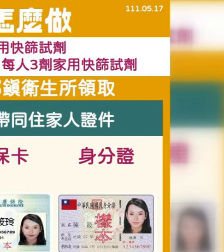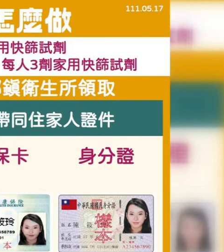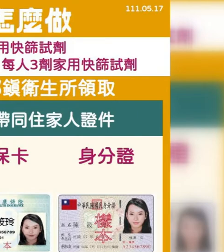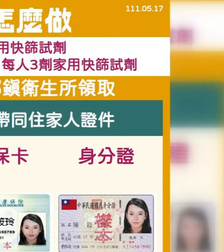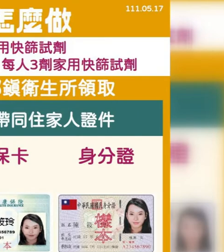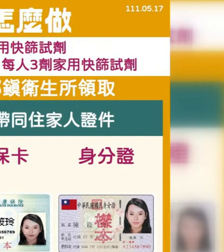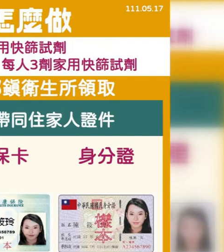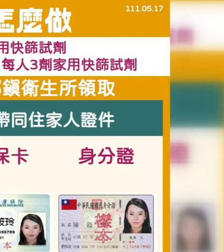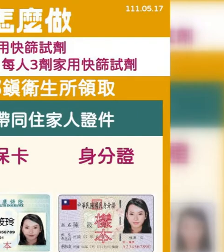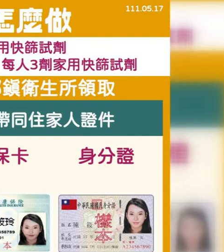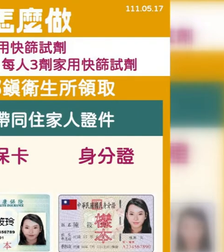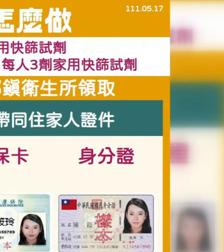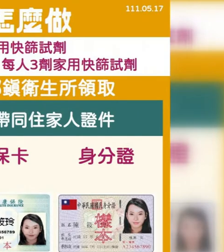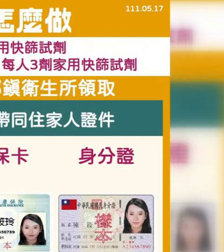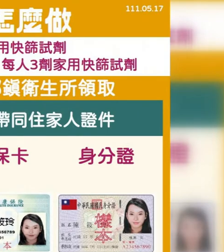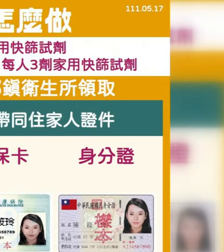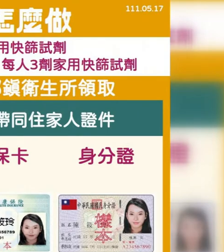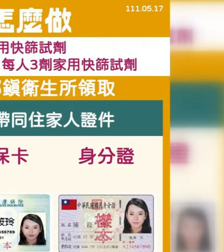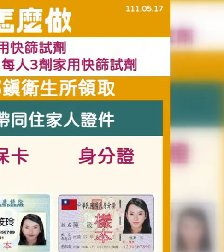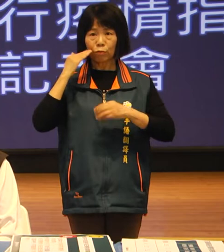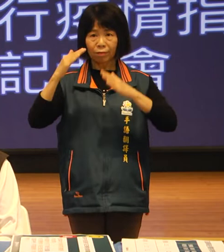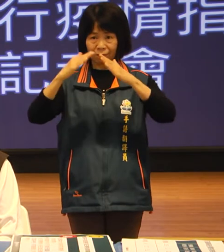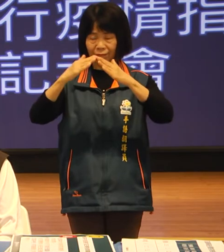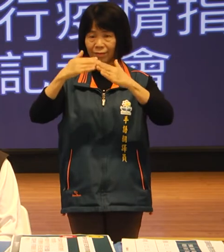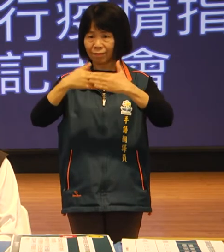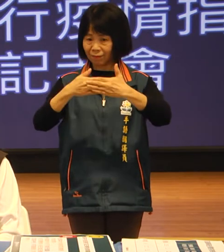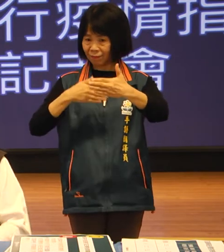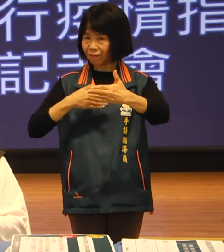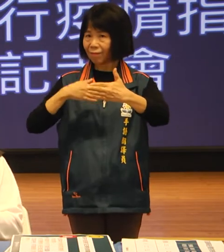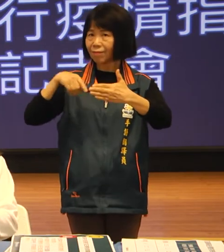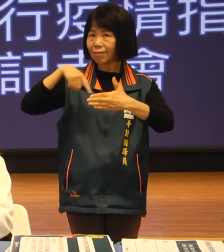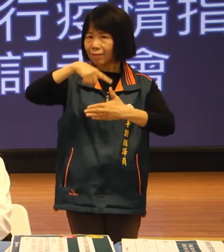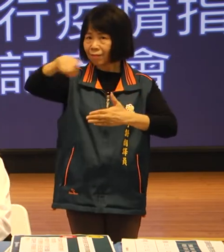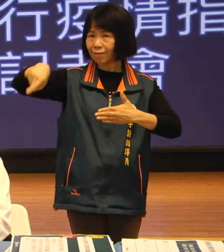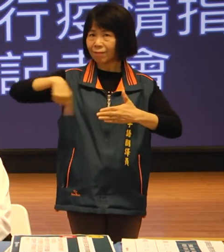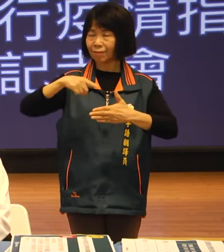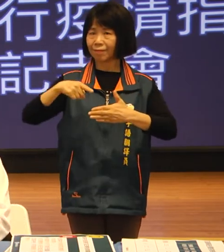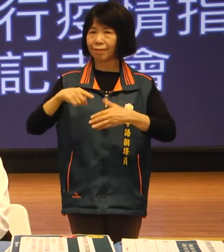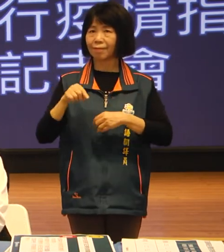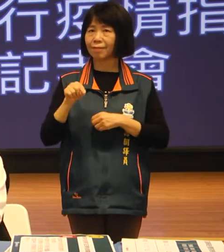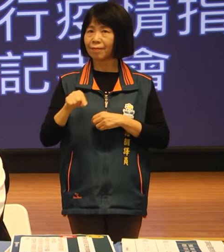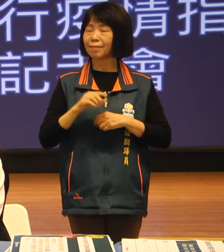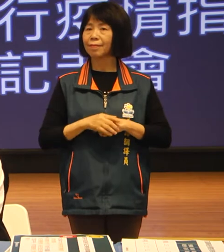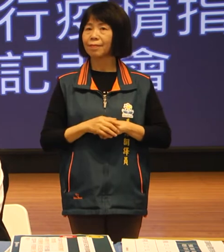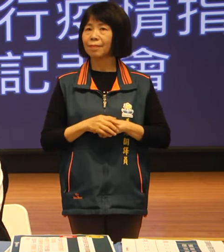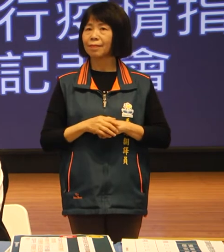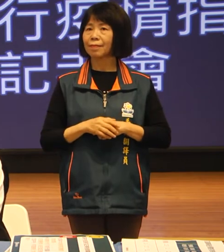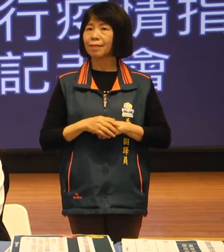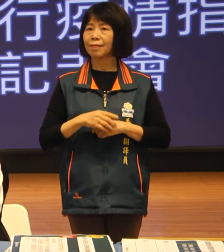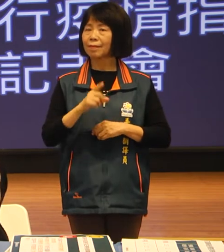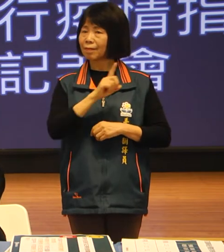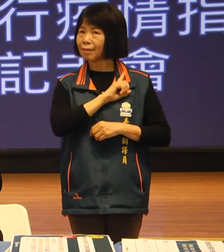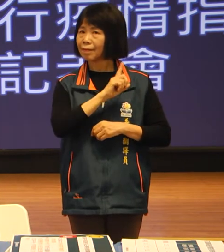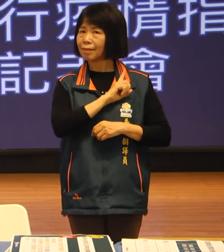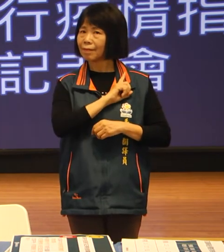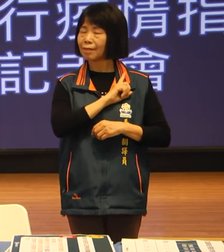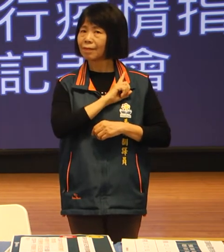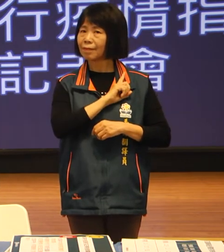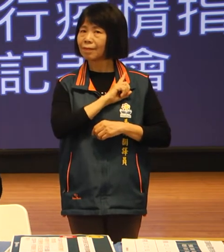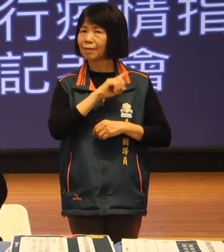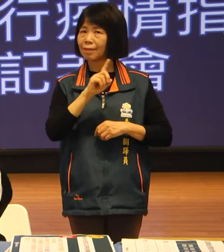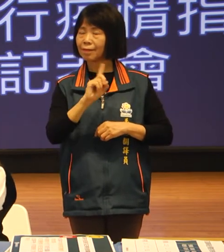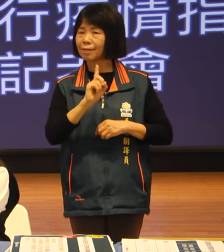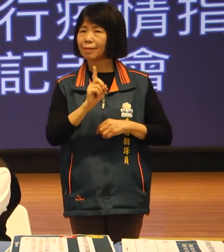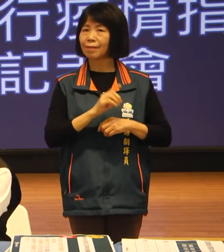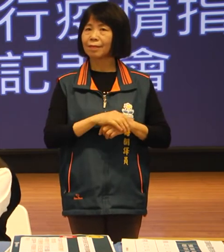烦我们的这个居隔者，居隔者的部分，请您带，请您